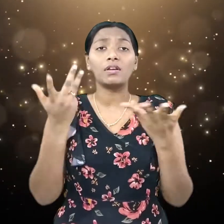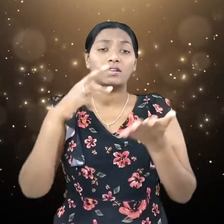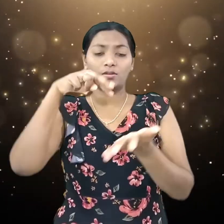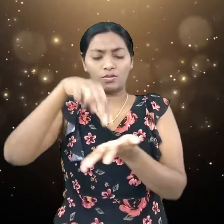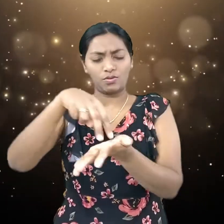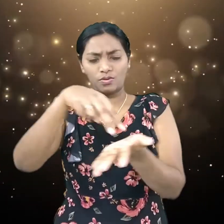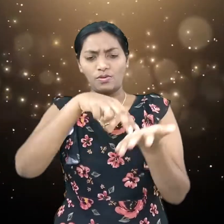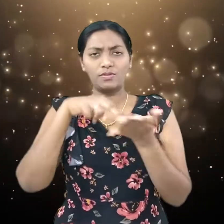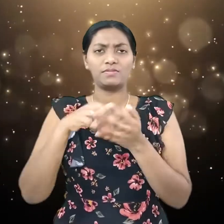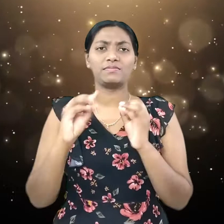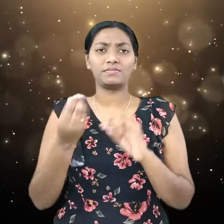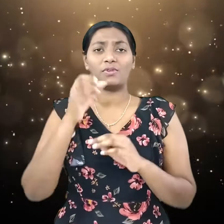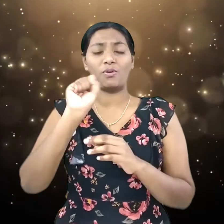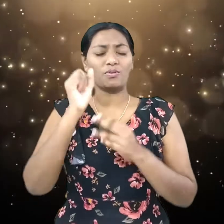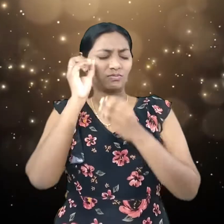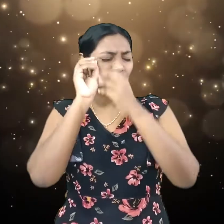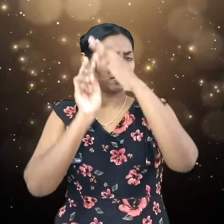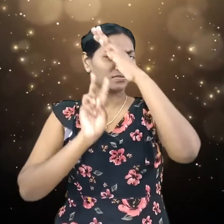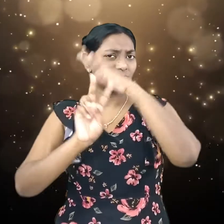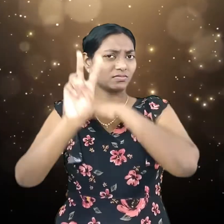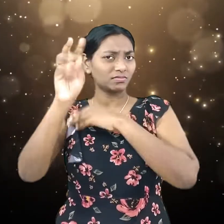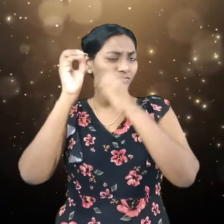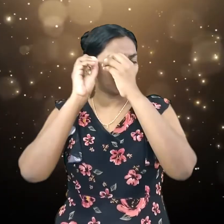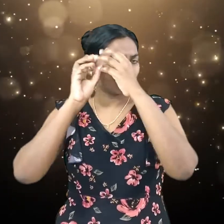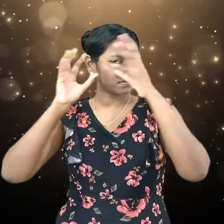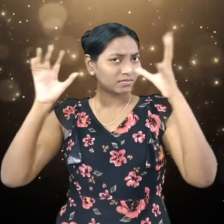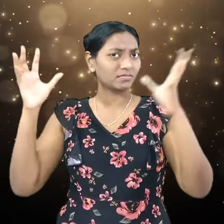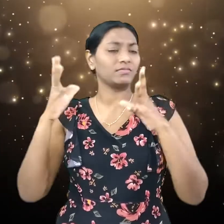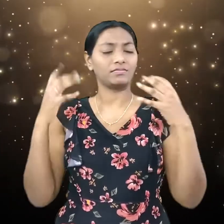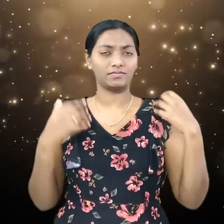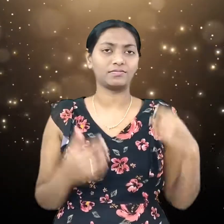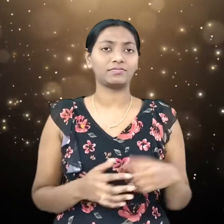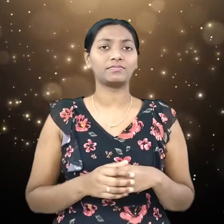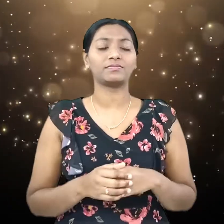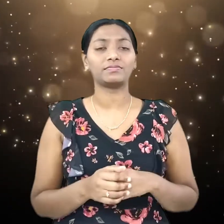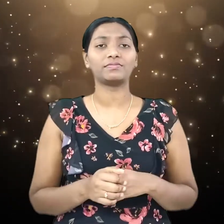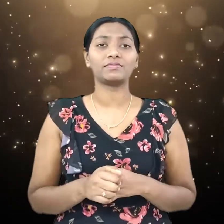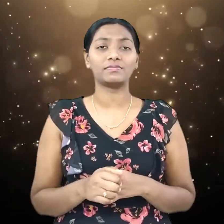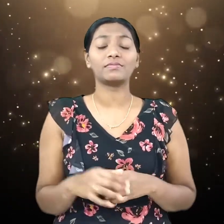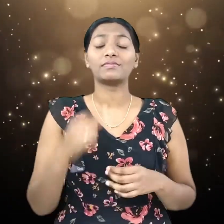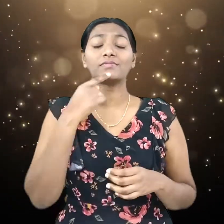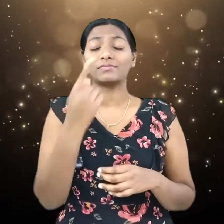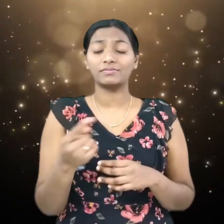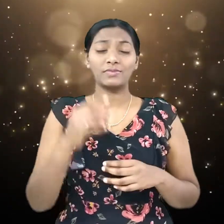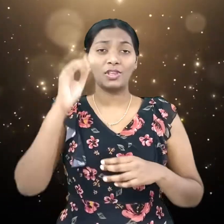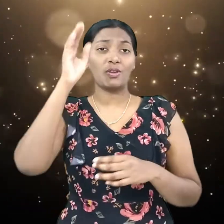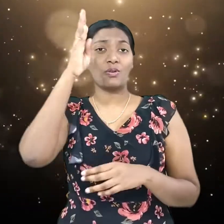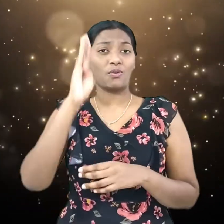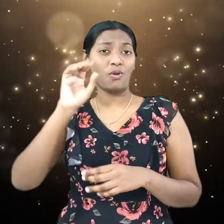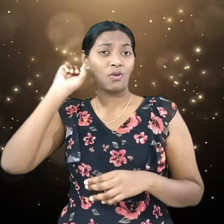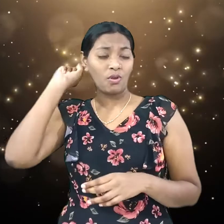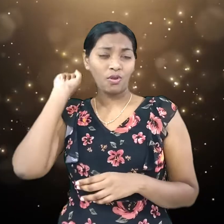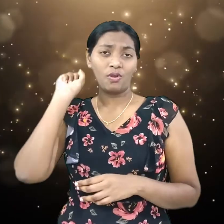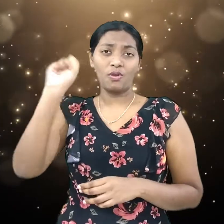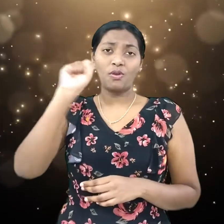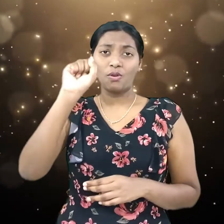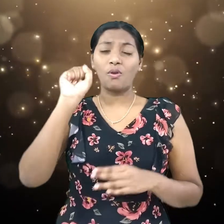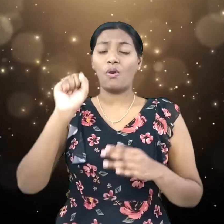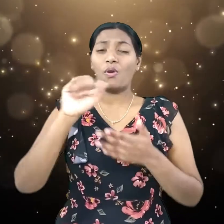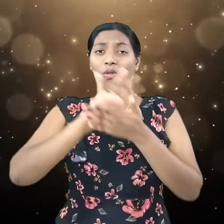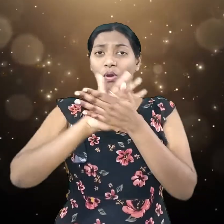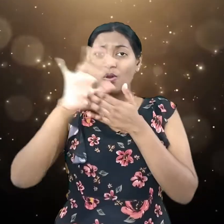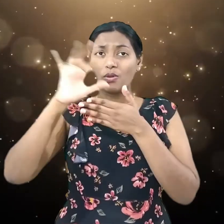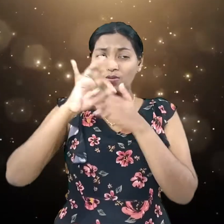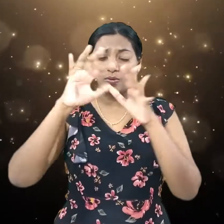पर खड़े हो सकते हैं। हम अपने दर्शन को दोहराएंगे, बोलेगा हमारा दर्शन है परमेश्वर की दैवी उपस्थिति